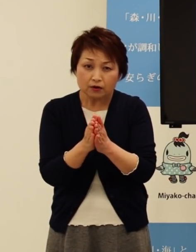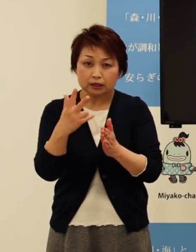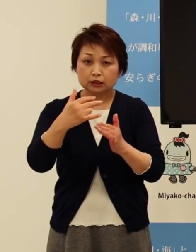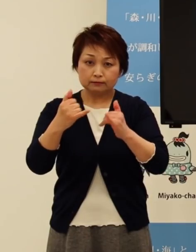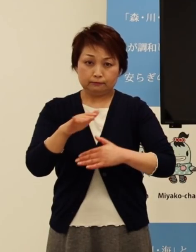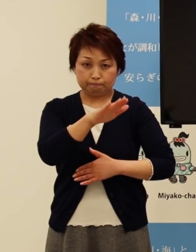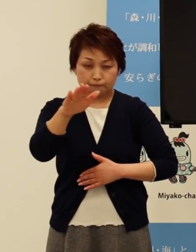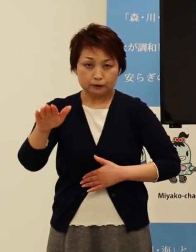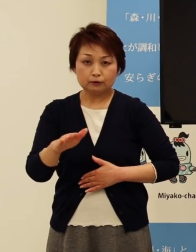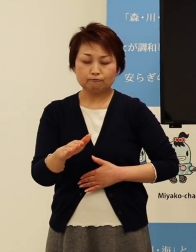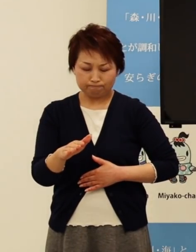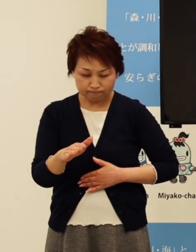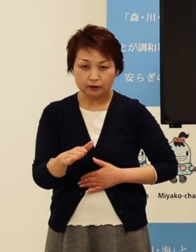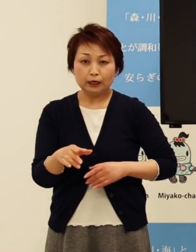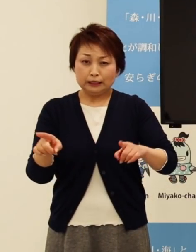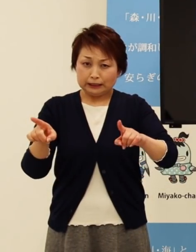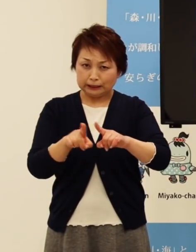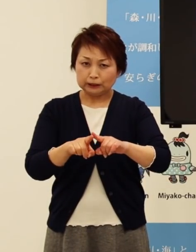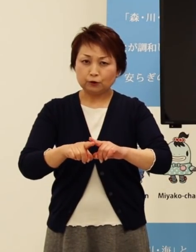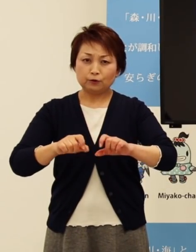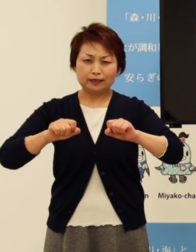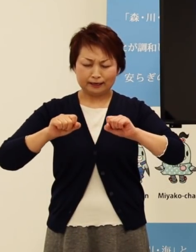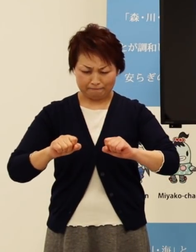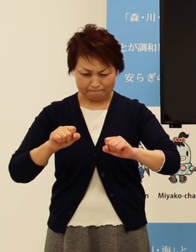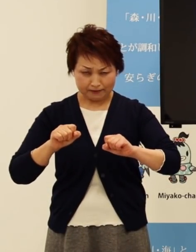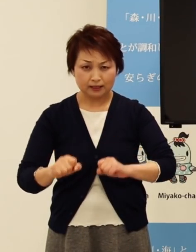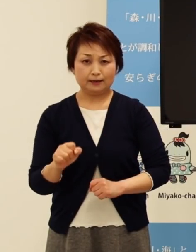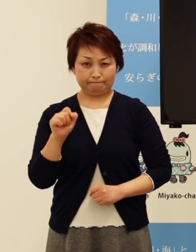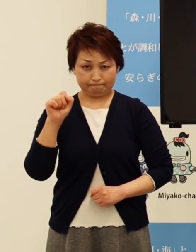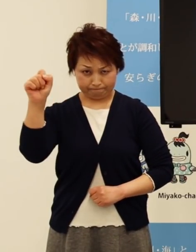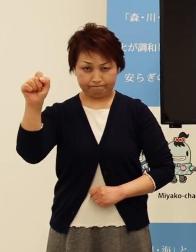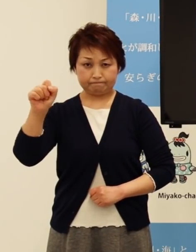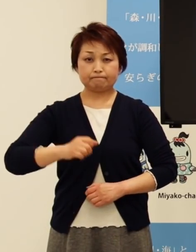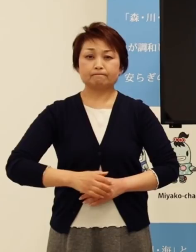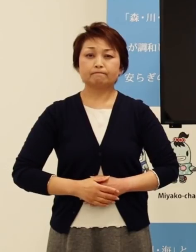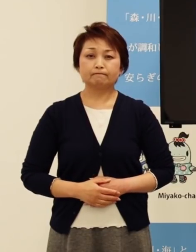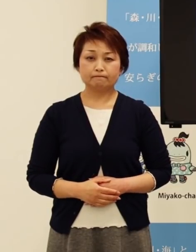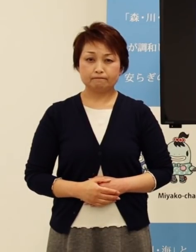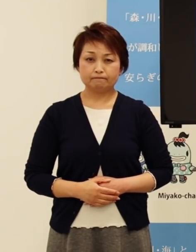丸となってこの難局を乗り越えてまいりましょう。